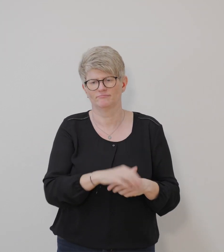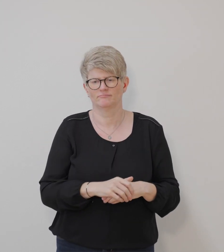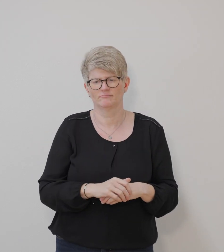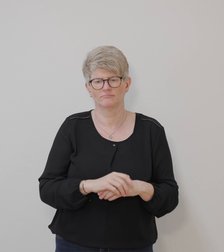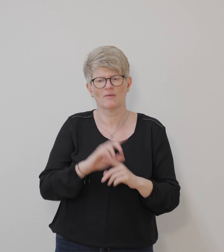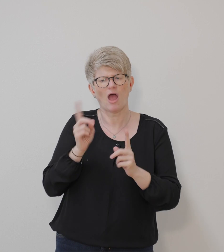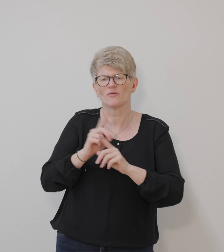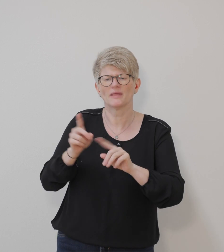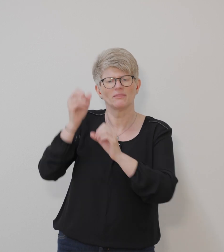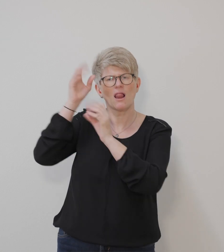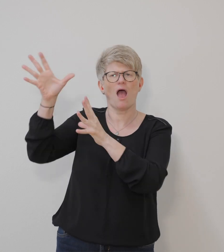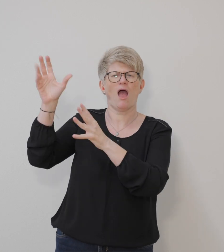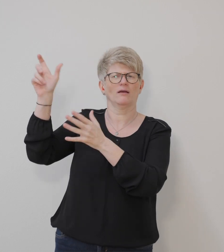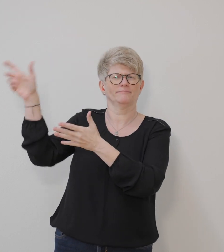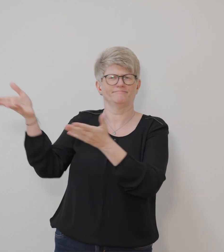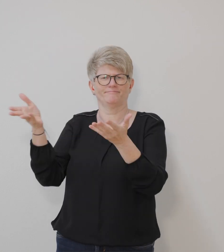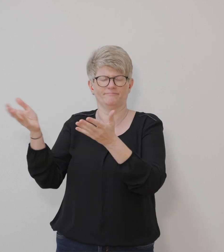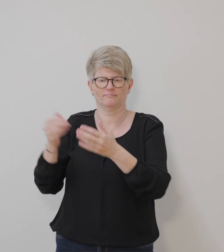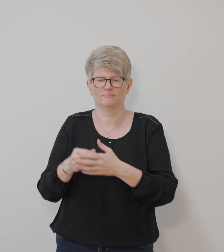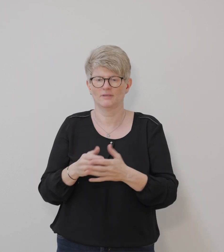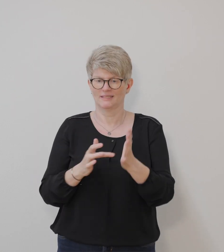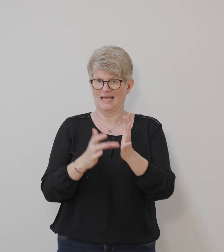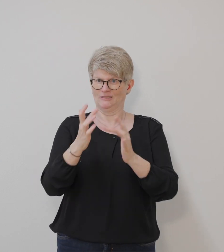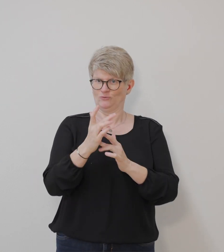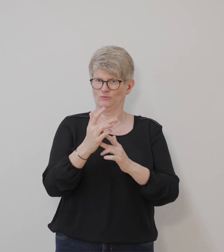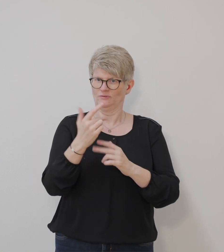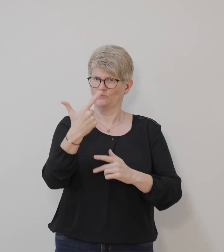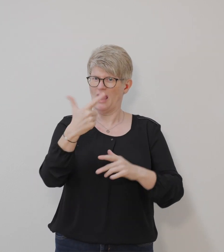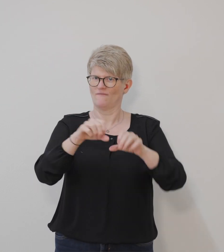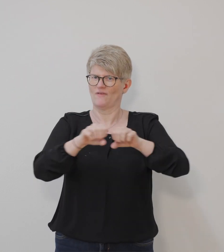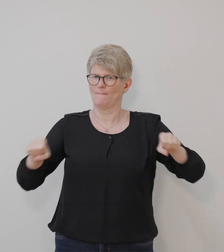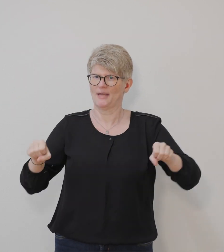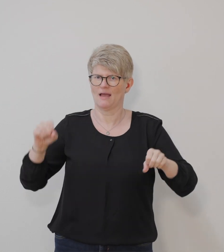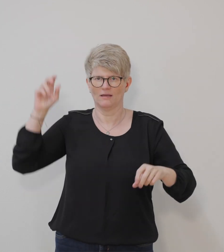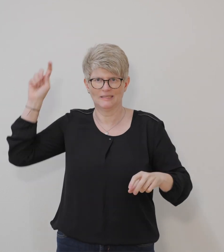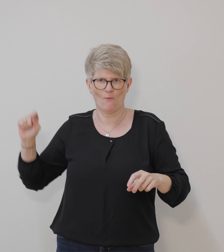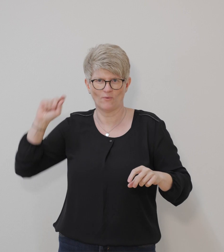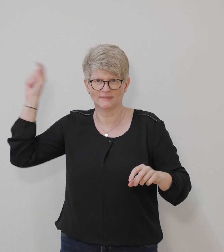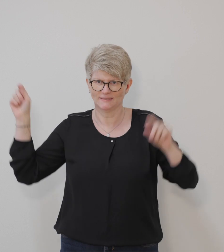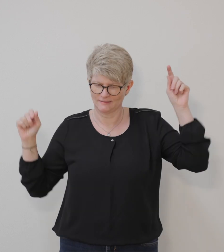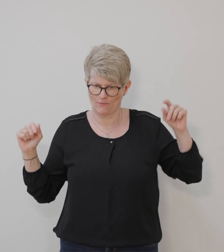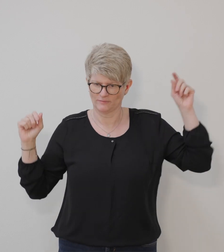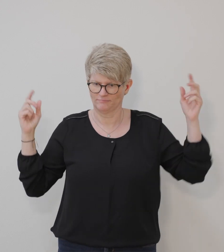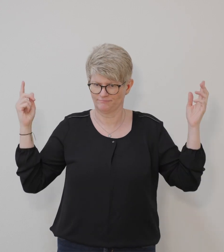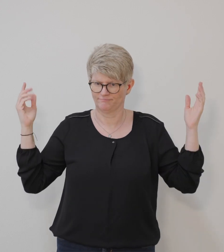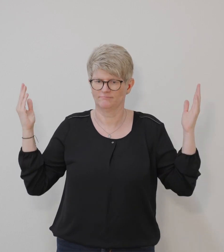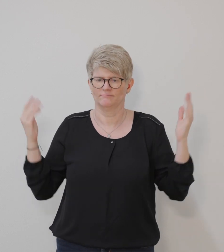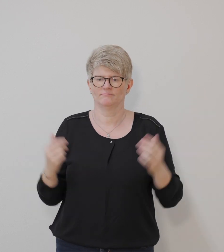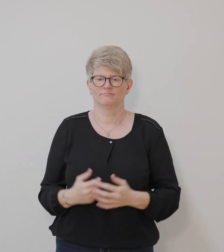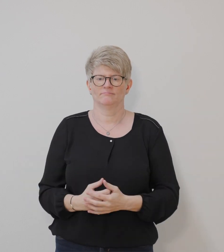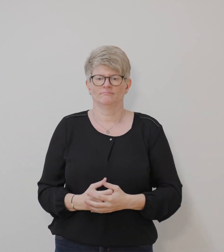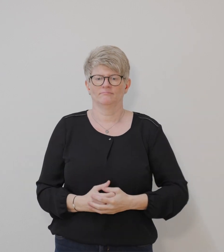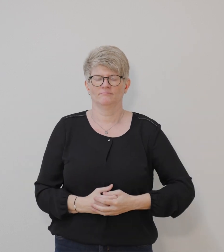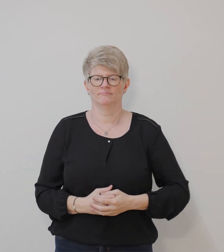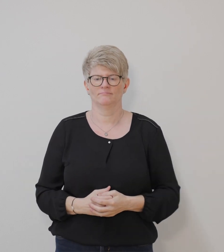Aufs Kreuz gelegt kann umgangssprachlich auch bedeuten, Opfer eines Verbrechens zu werden. Jesus